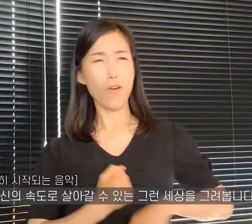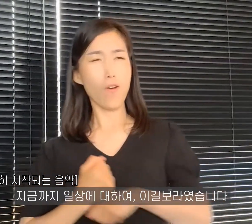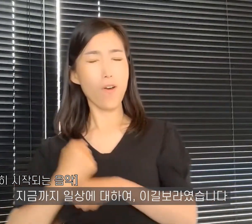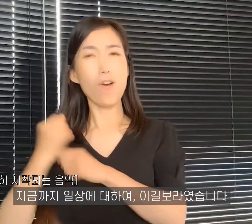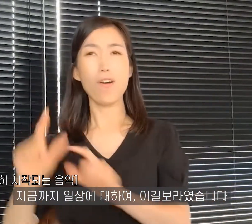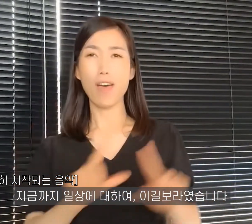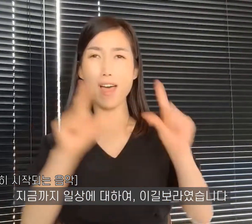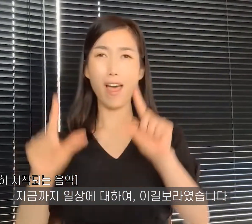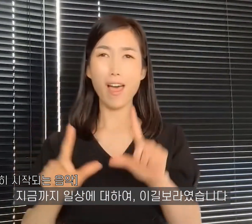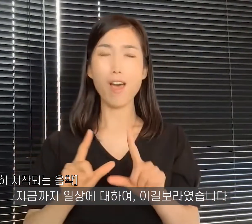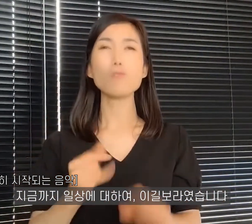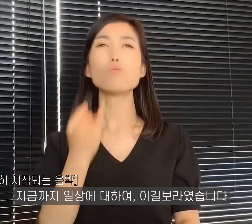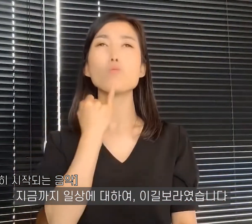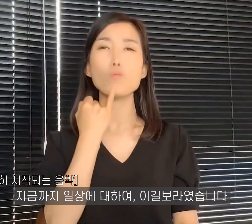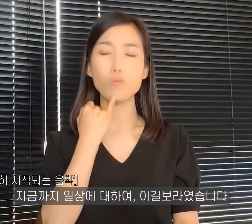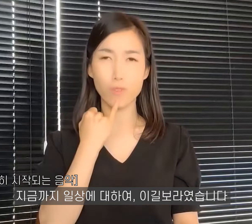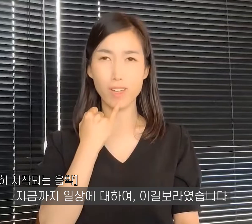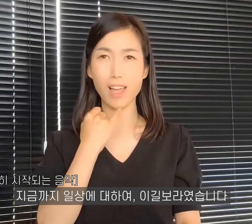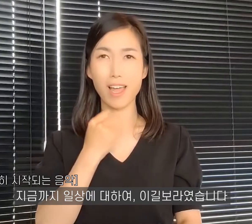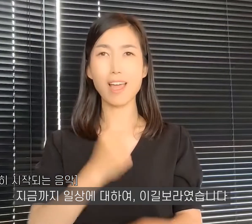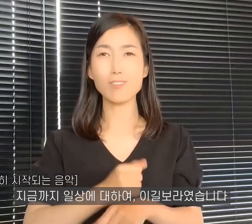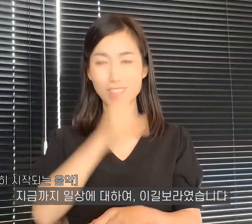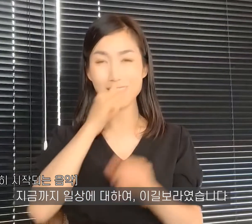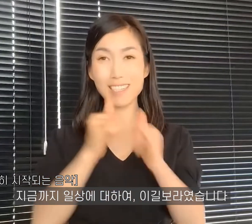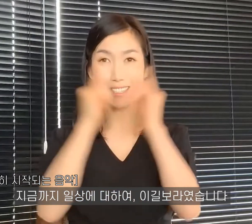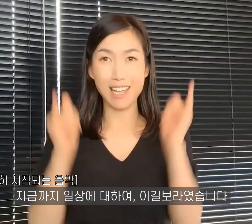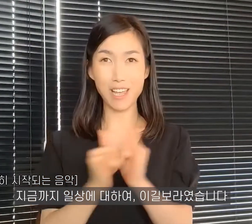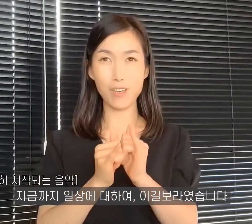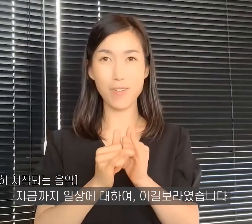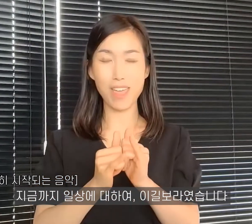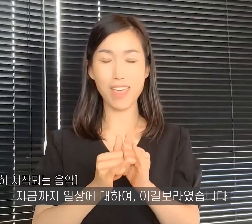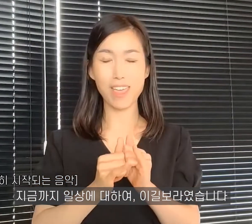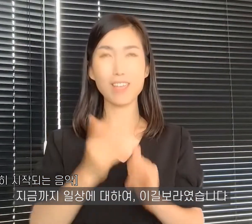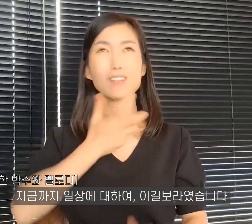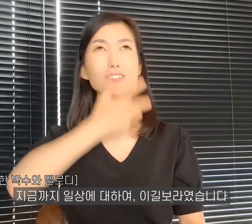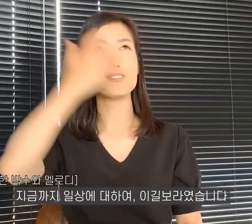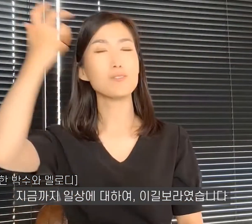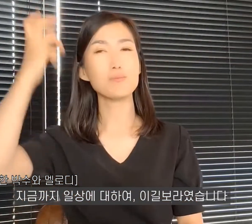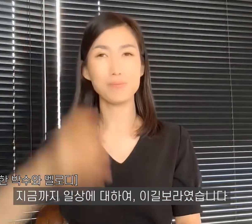지금까지 일상에 대하여 이게 보라 했습니다